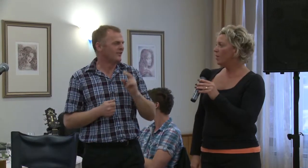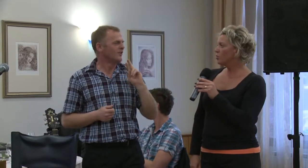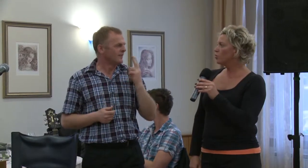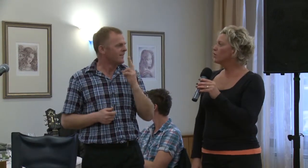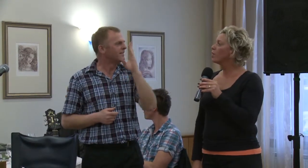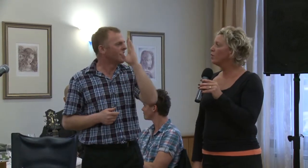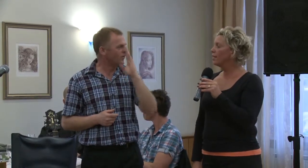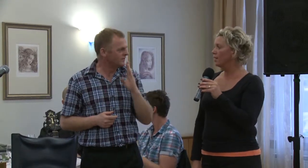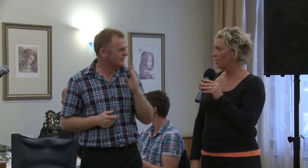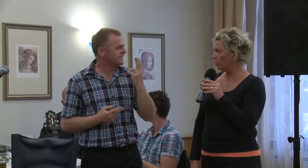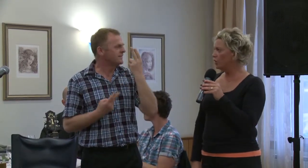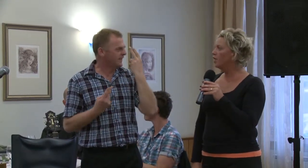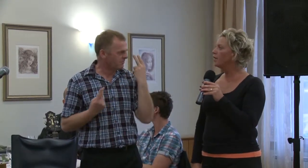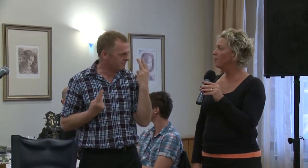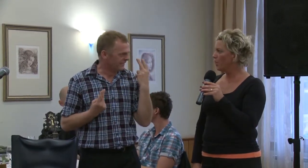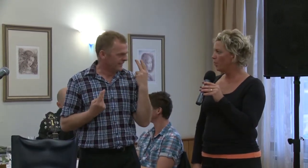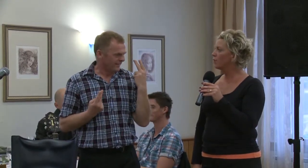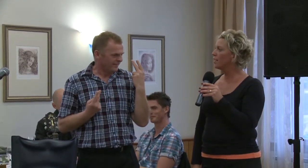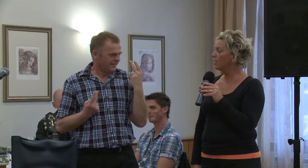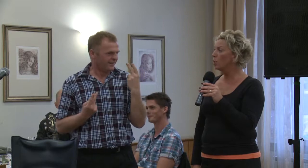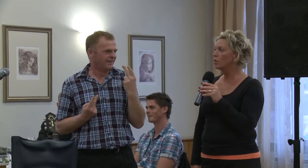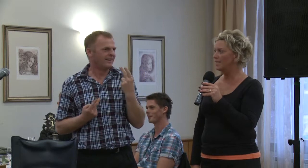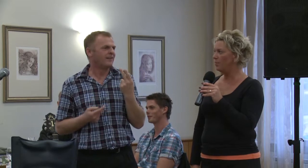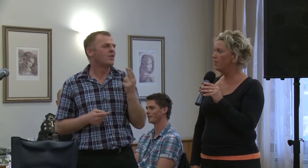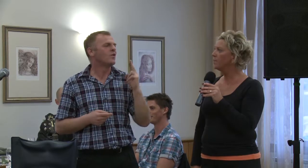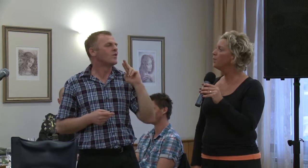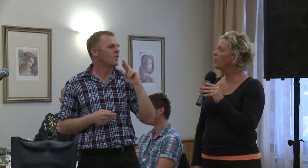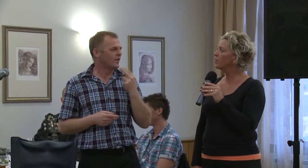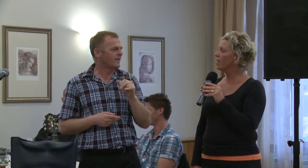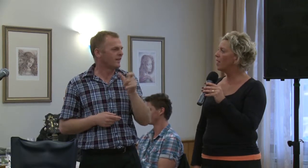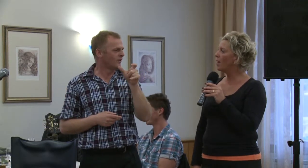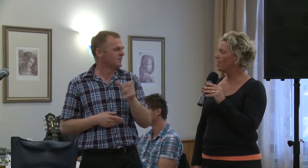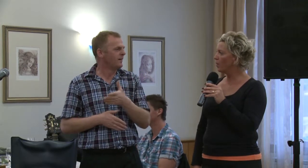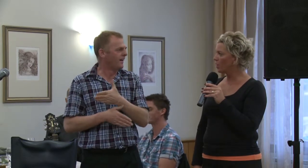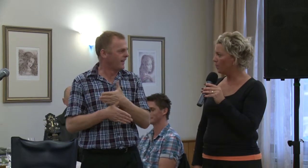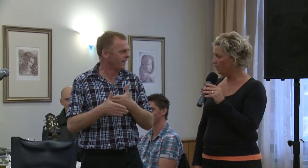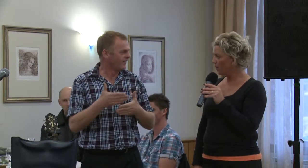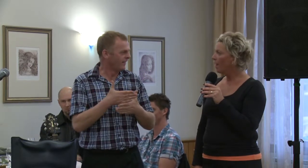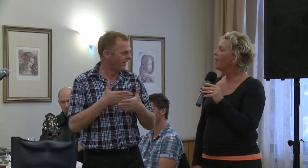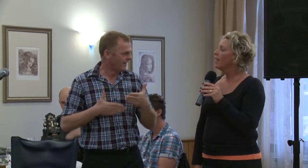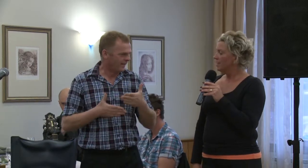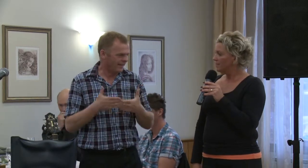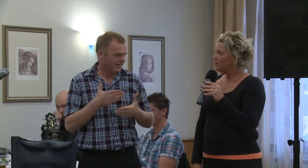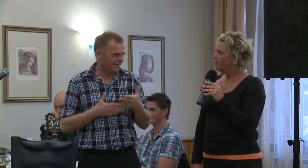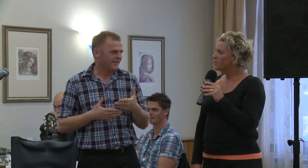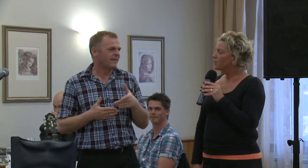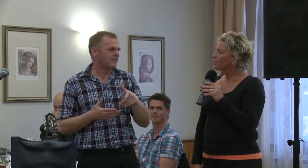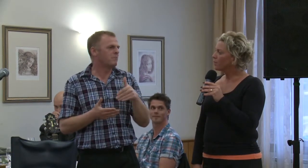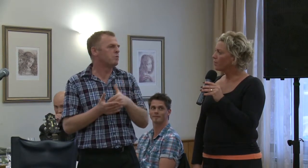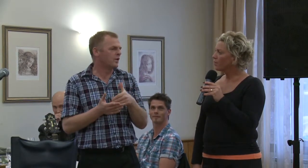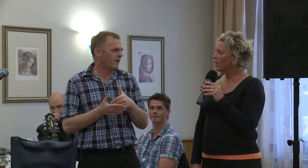V imenu Društva gluhih in naglušnih in gluhoslepih pozdravlja Maribor.